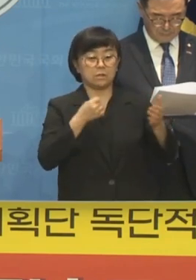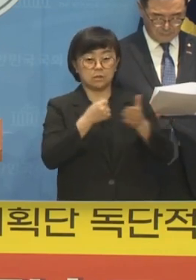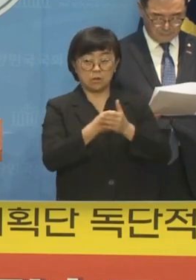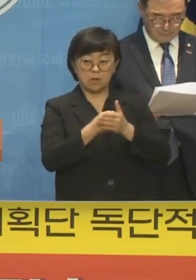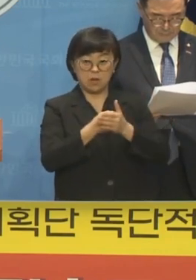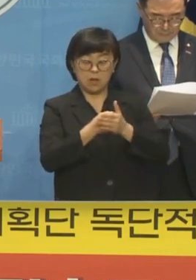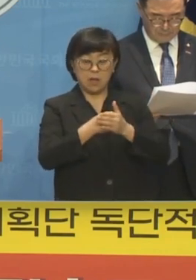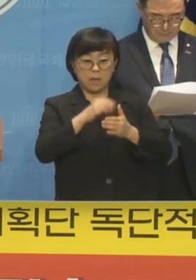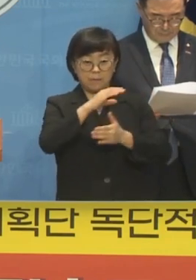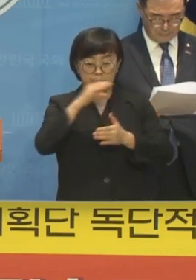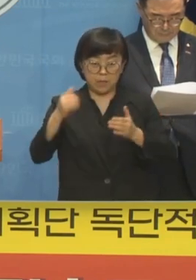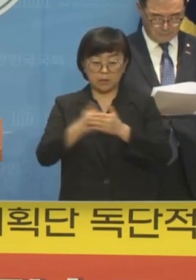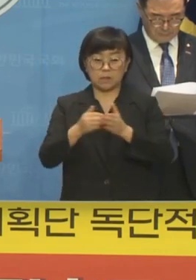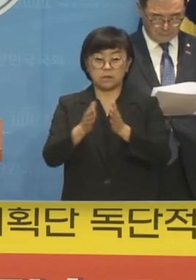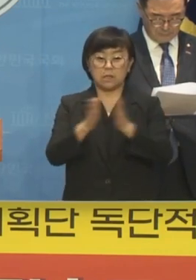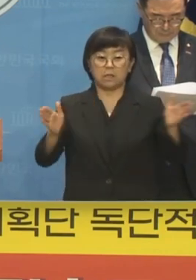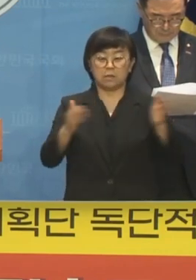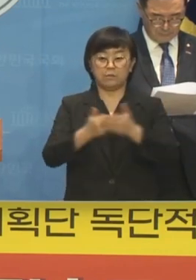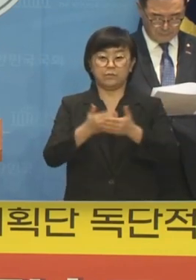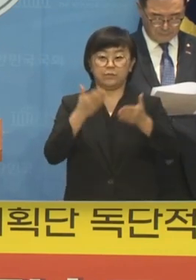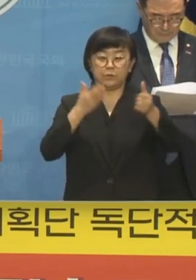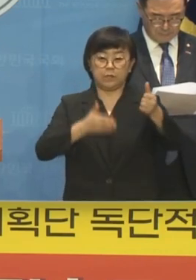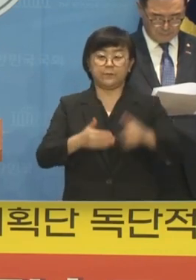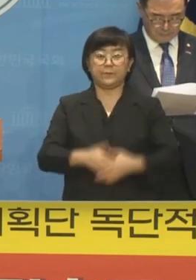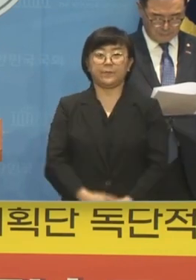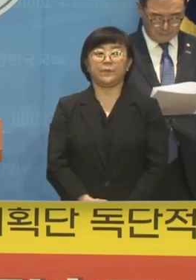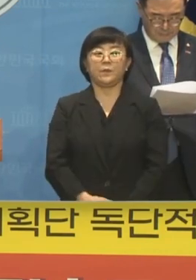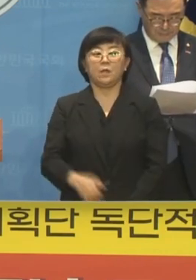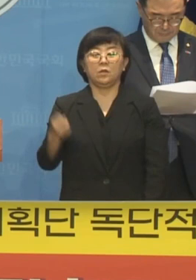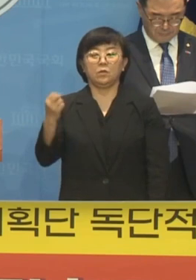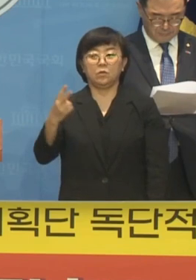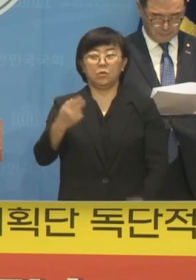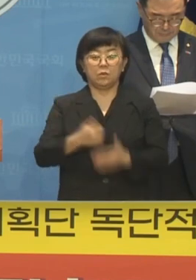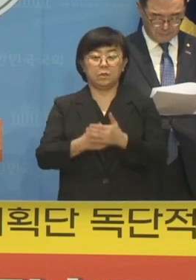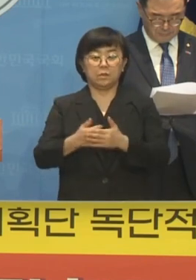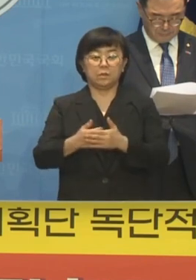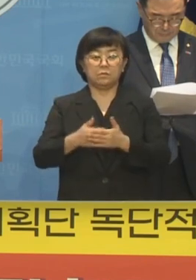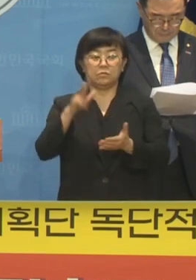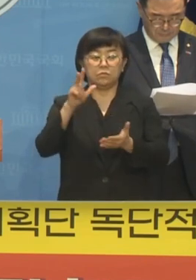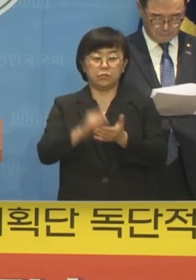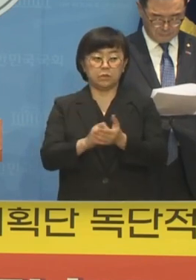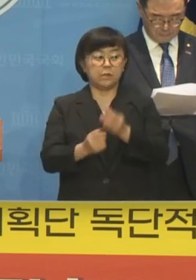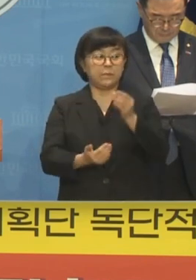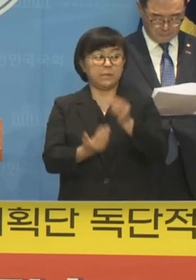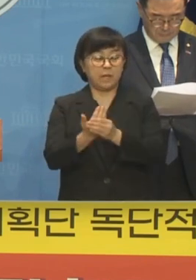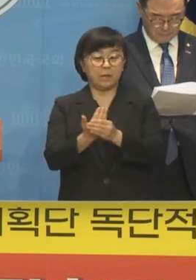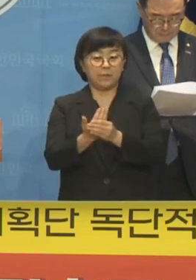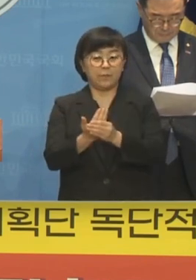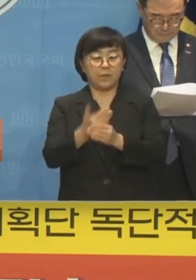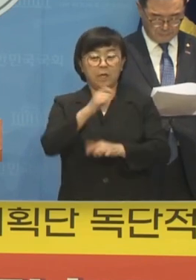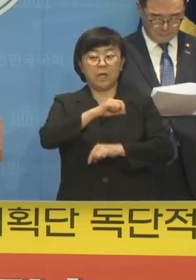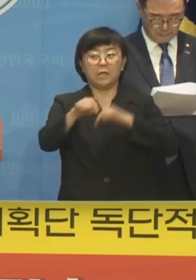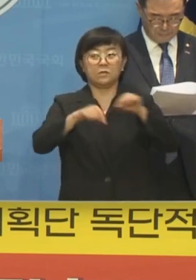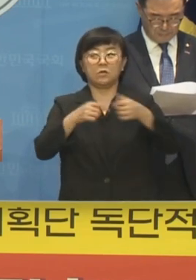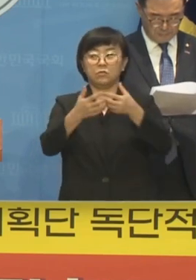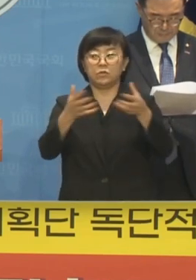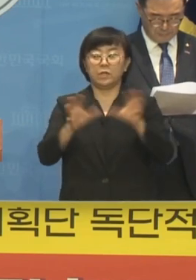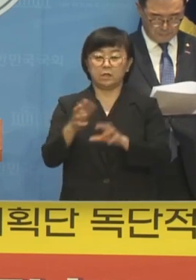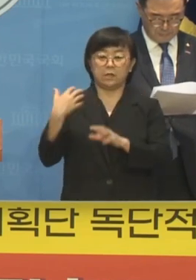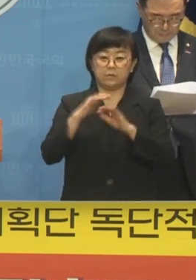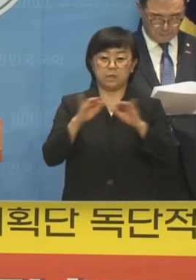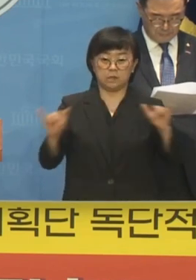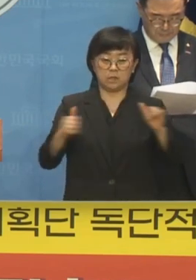같이 올바르게 시행하여 주시기 바랍니다. 또한 이처럼 문제를 야기한 행정부의